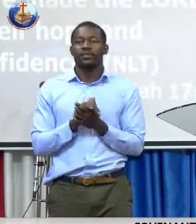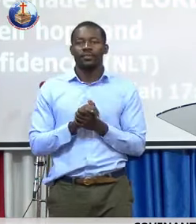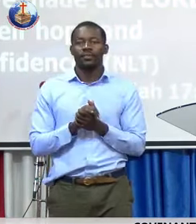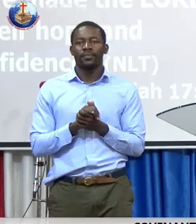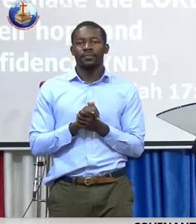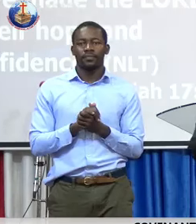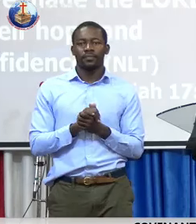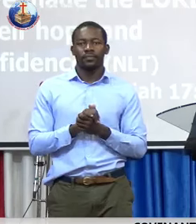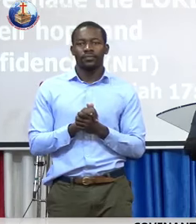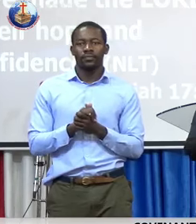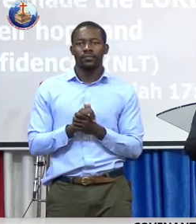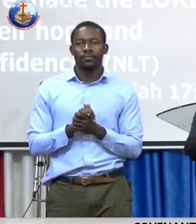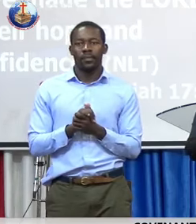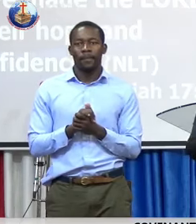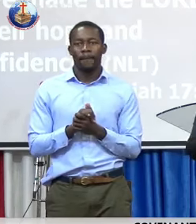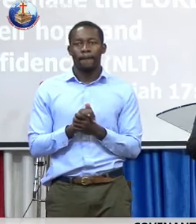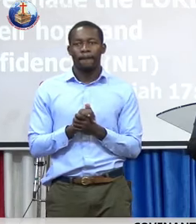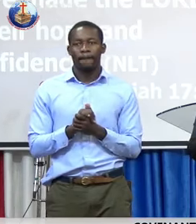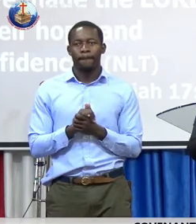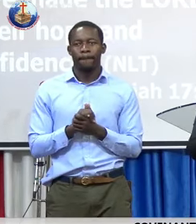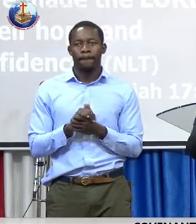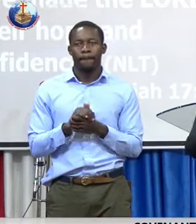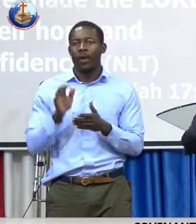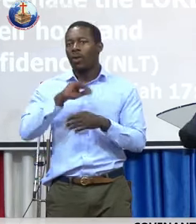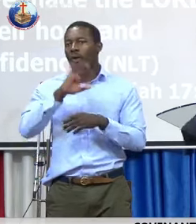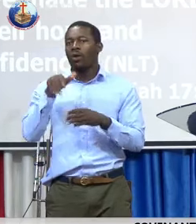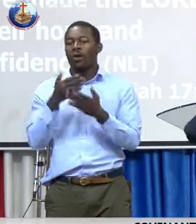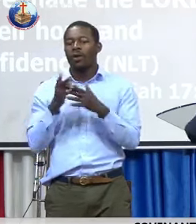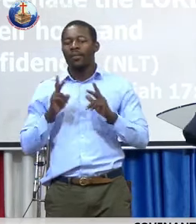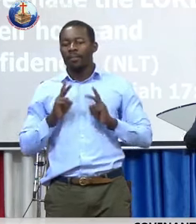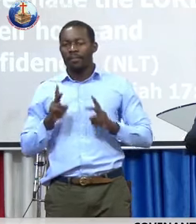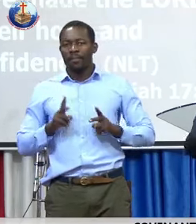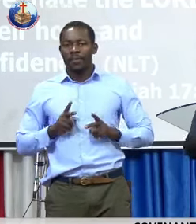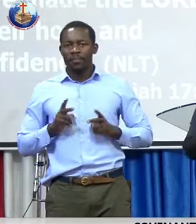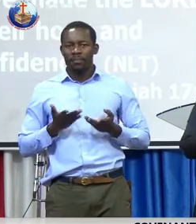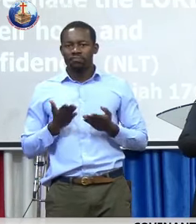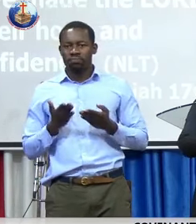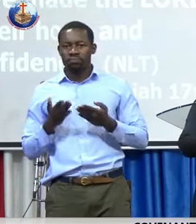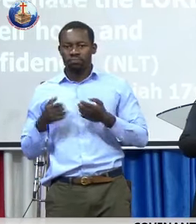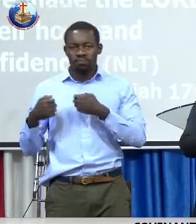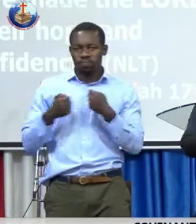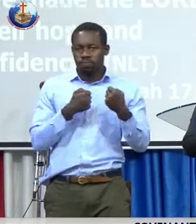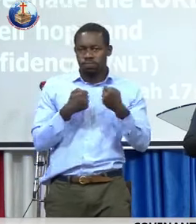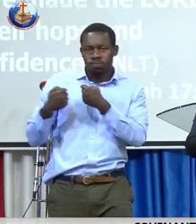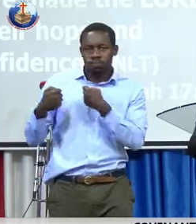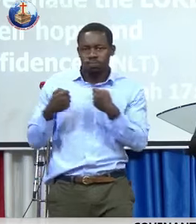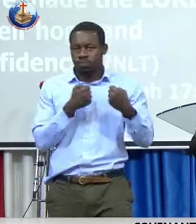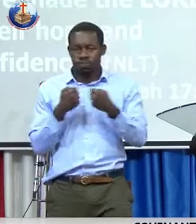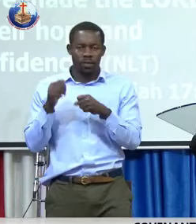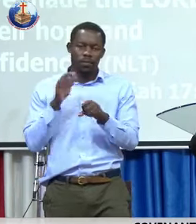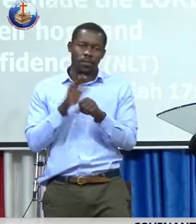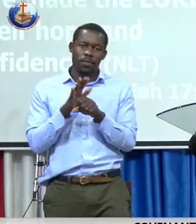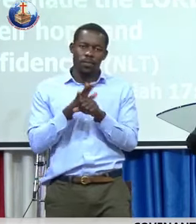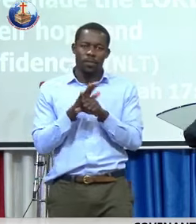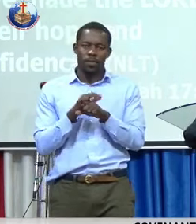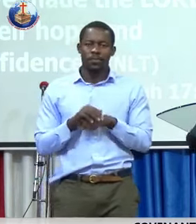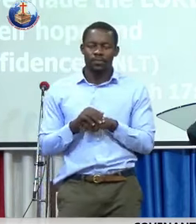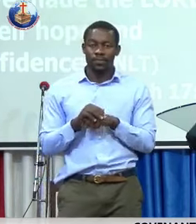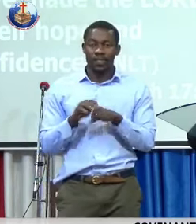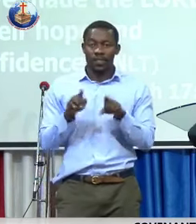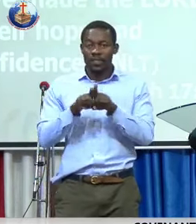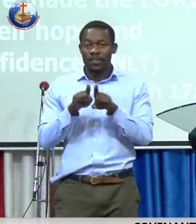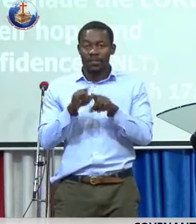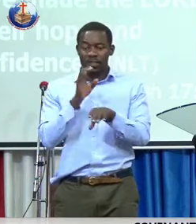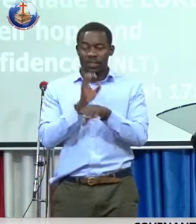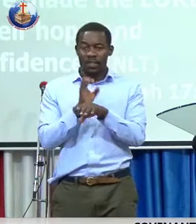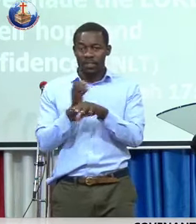katika ulimwengu ulio na fujo nyingi. Everybody wants to push back. Kila mtu anataka kusukuma na kulipiza kisasi. Even within the church, everyone